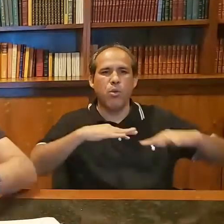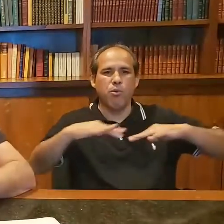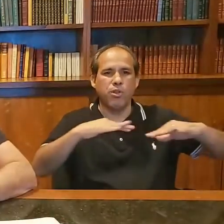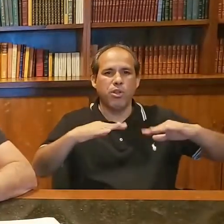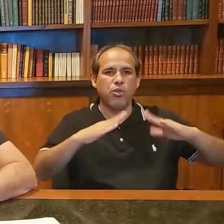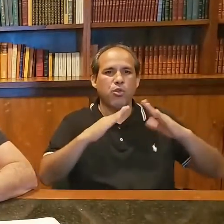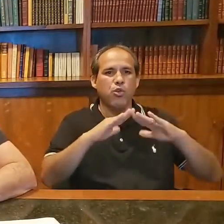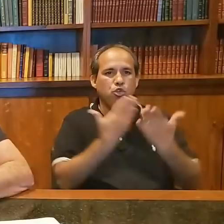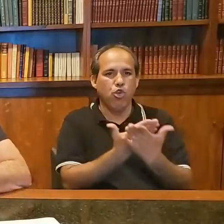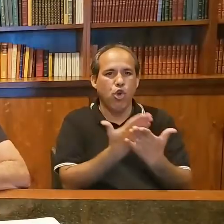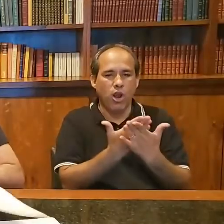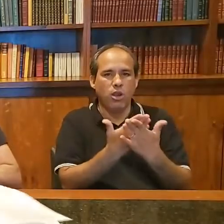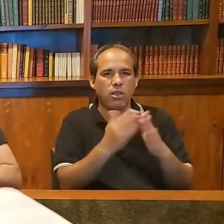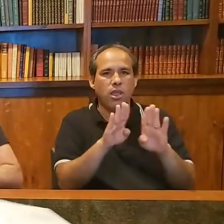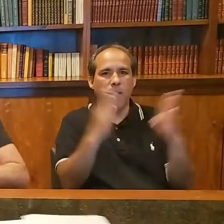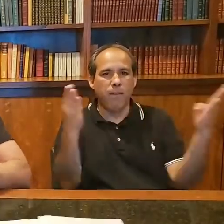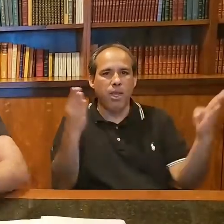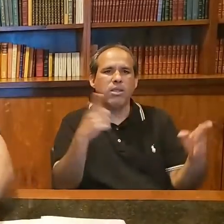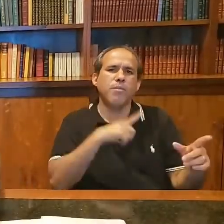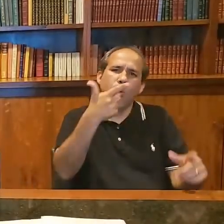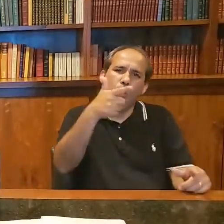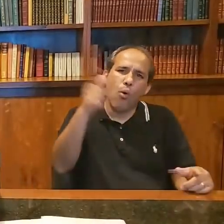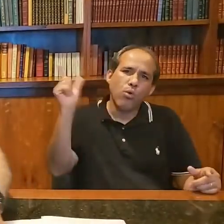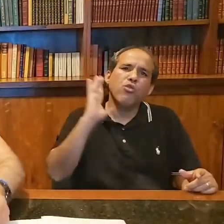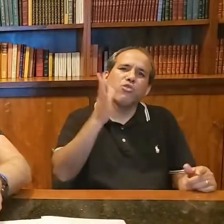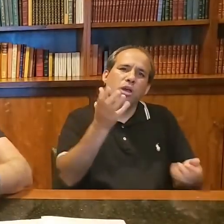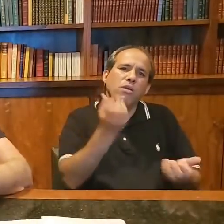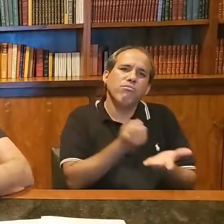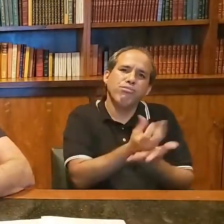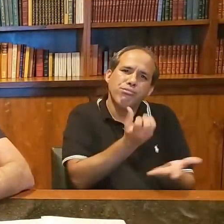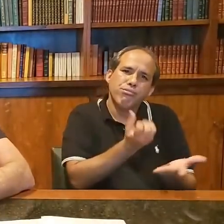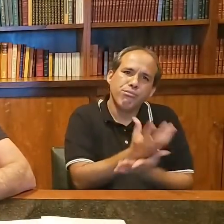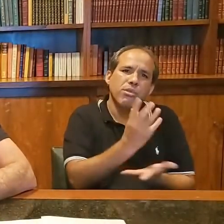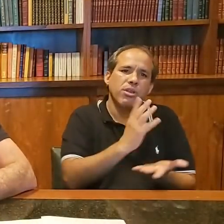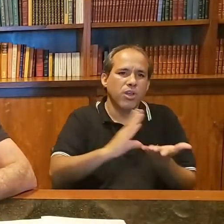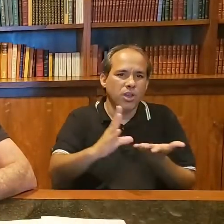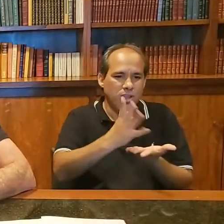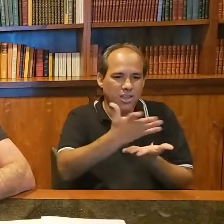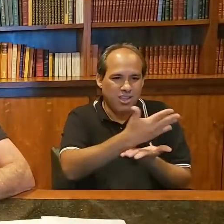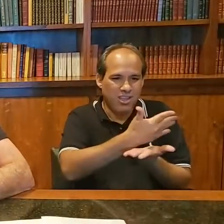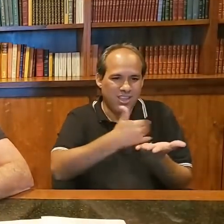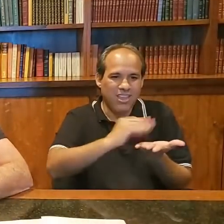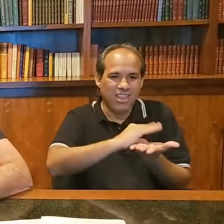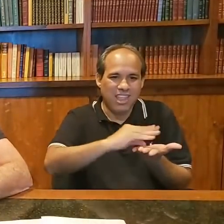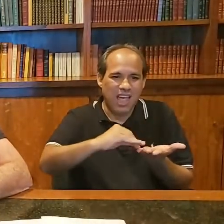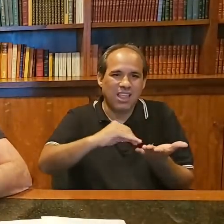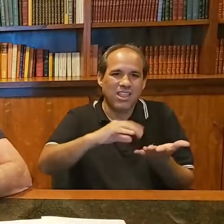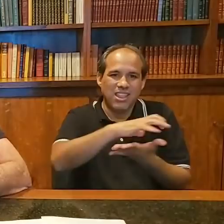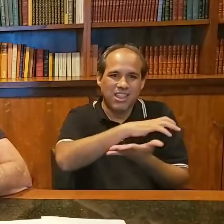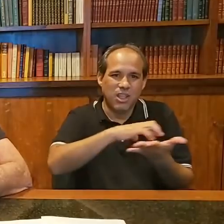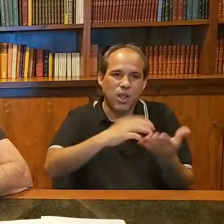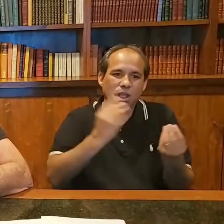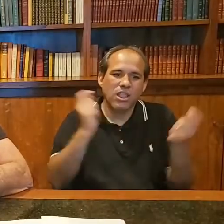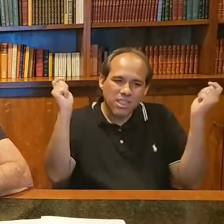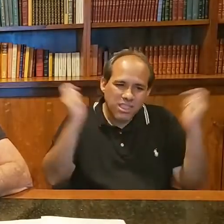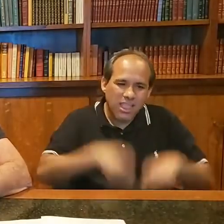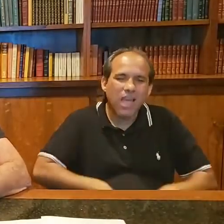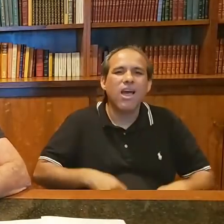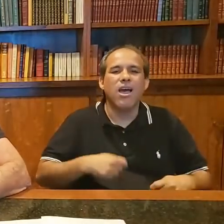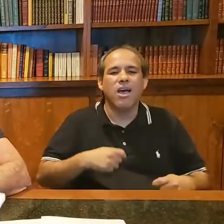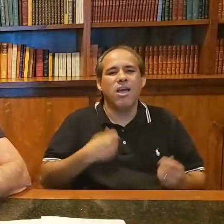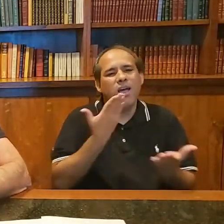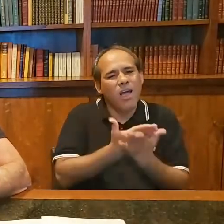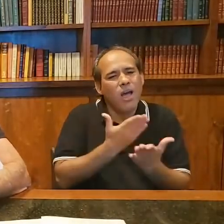Abertas, entre outros, tem trazido dados mostrando a viabilidade da realização de aulas presenciais